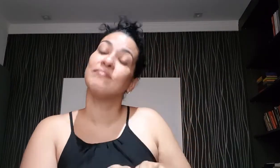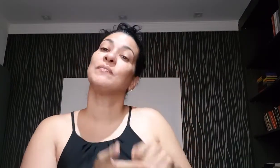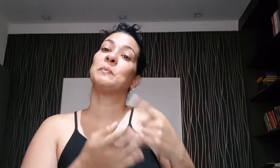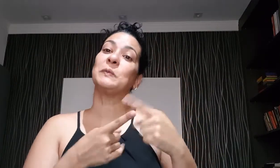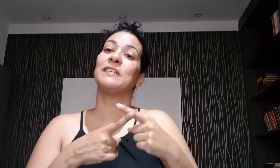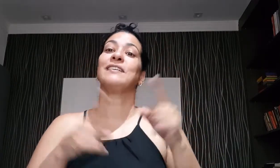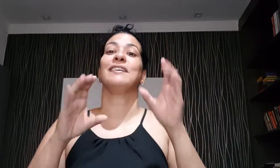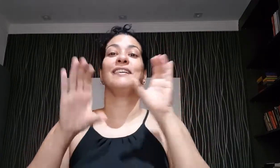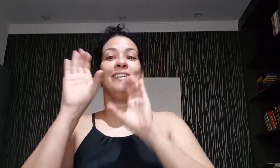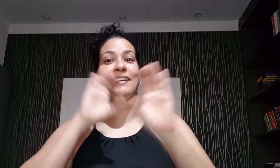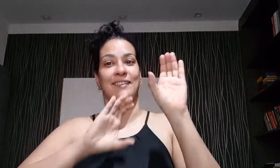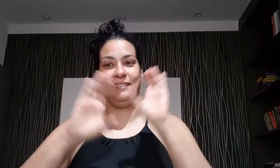diz: louvarei